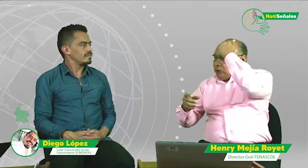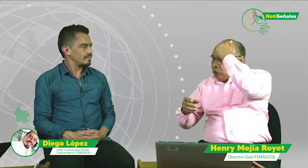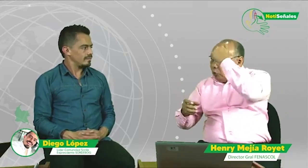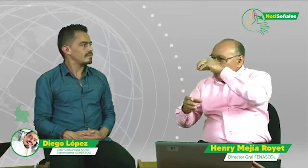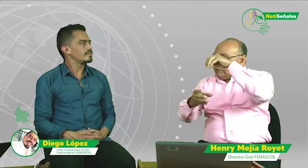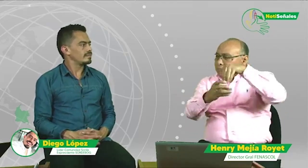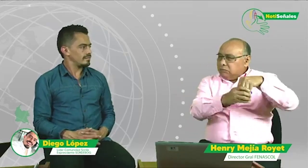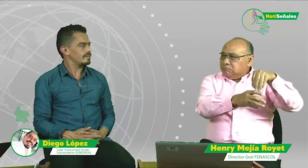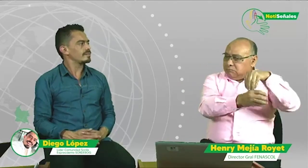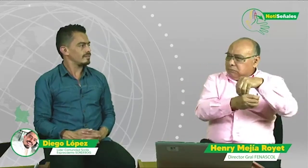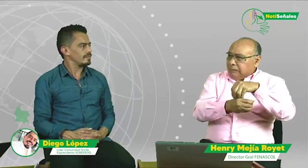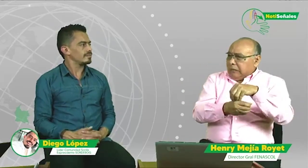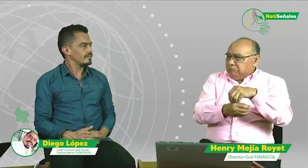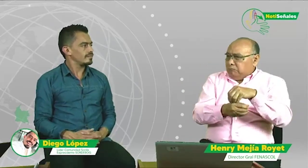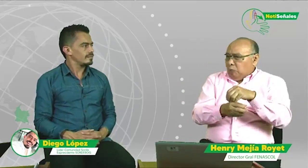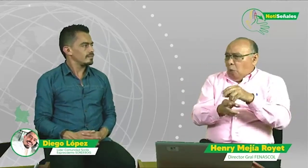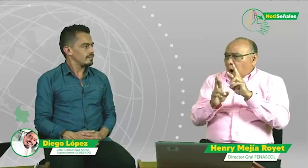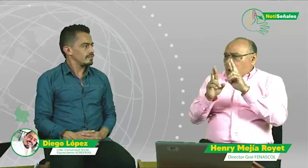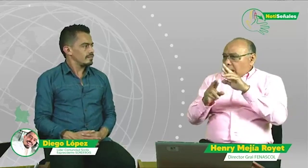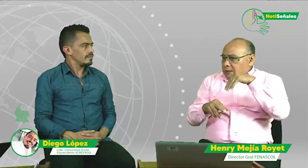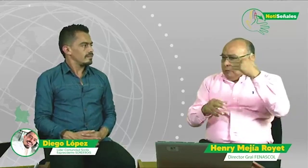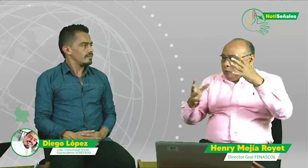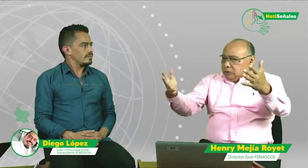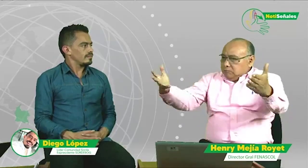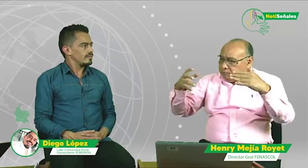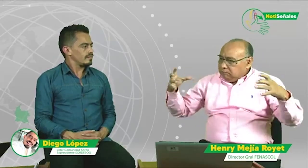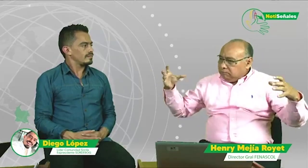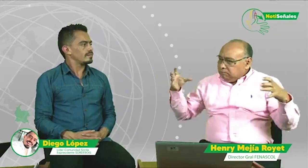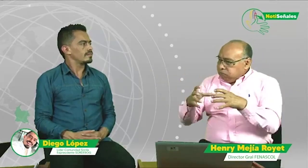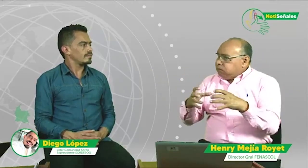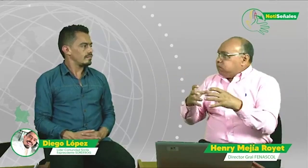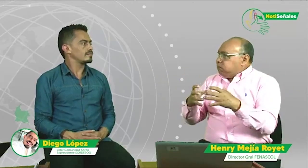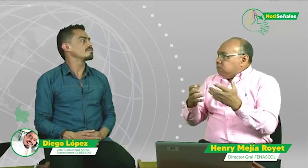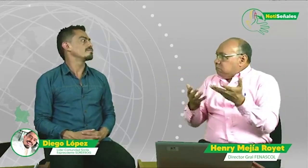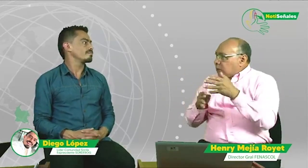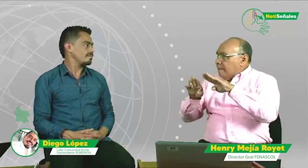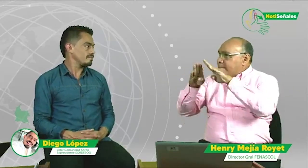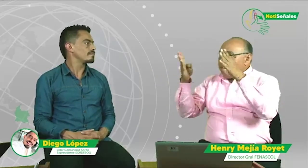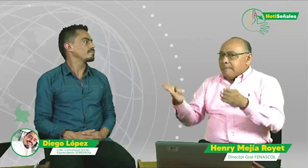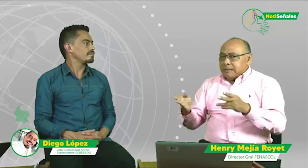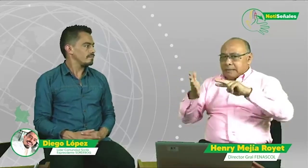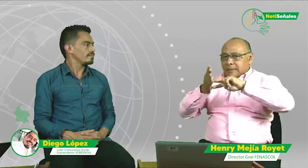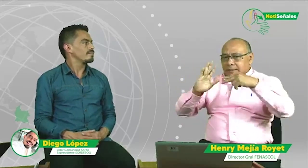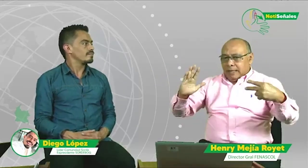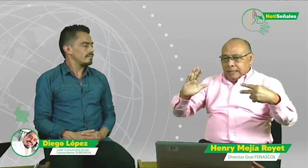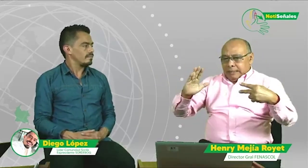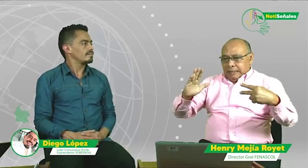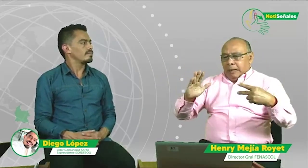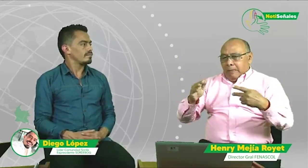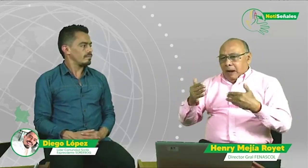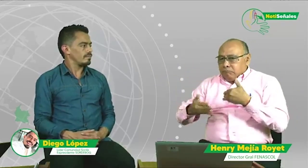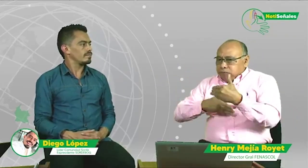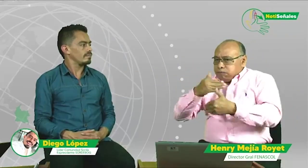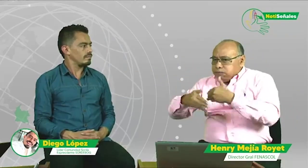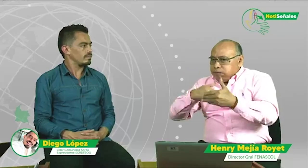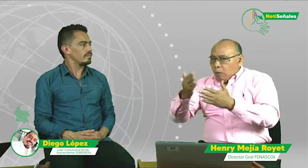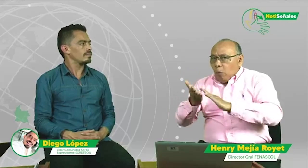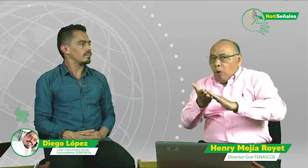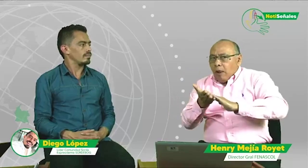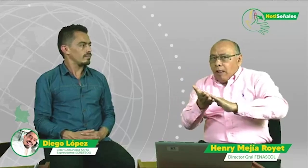Estas instituciones o estas entidades, estos grupos, han albergado o están albergando personas sordas,